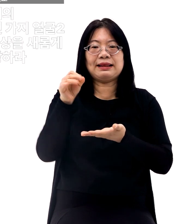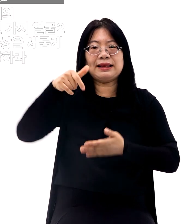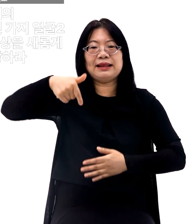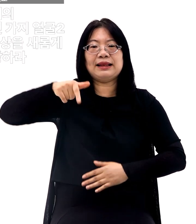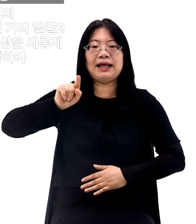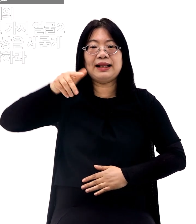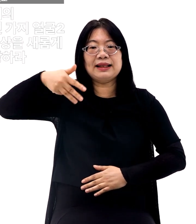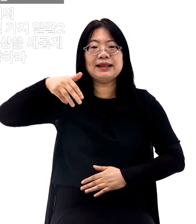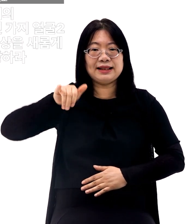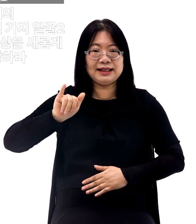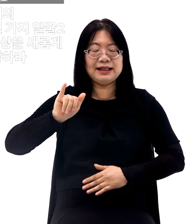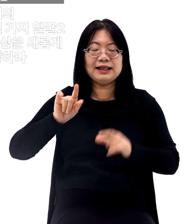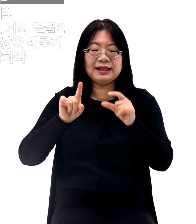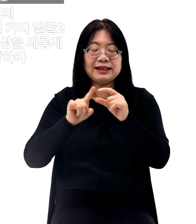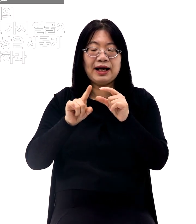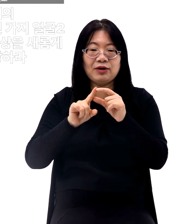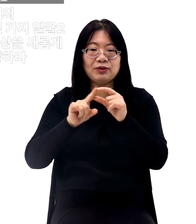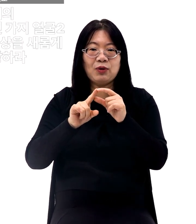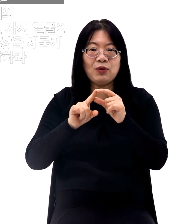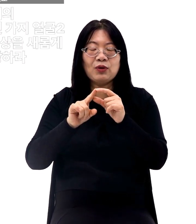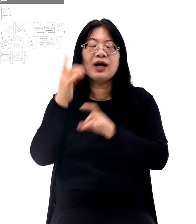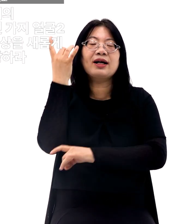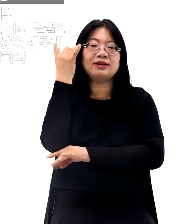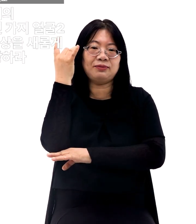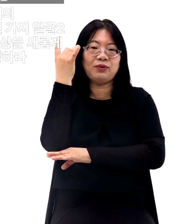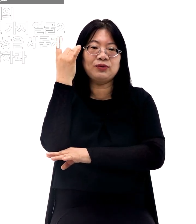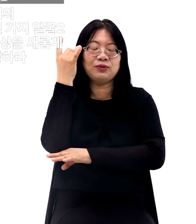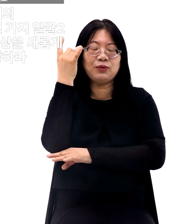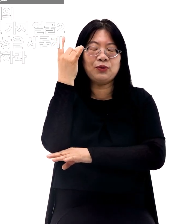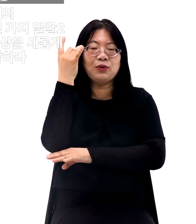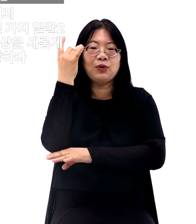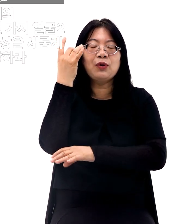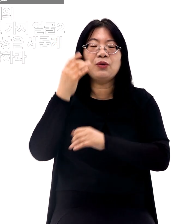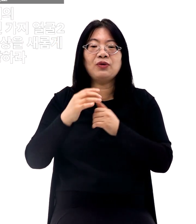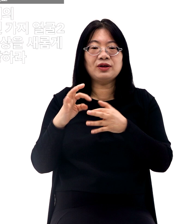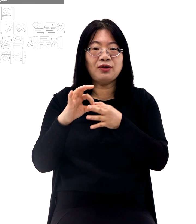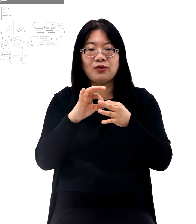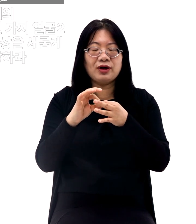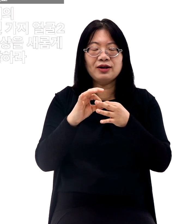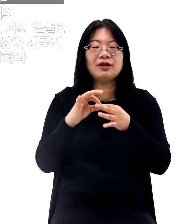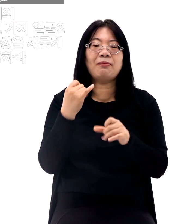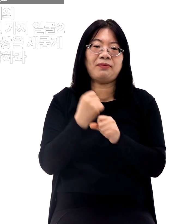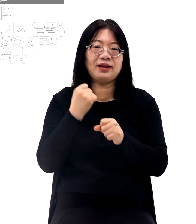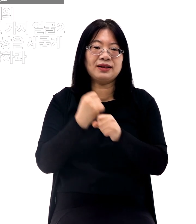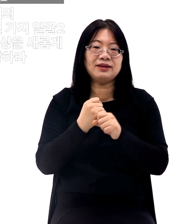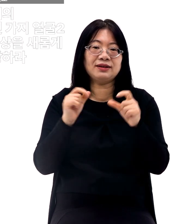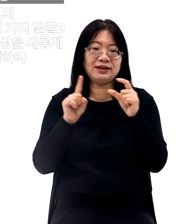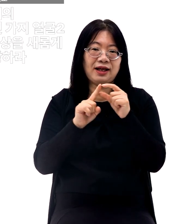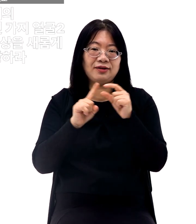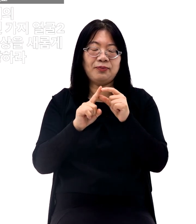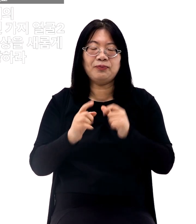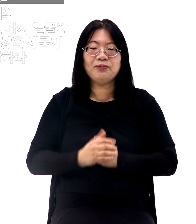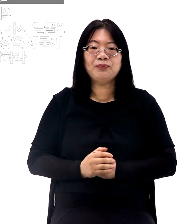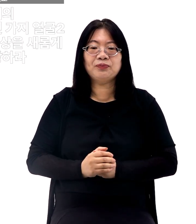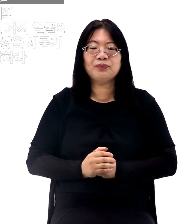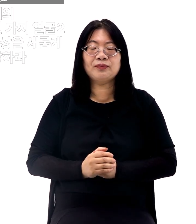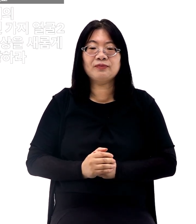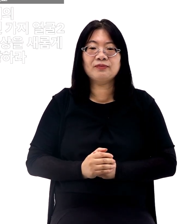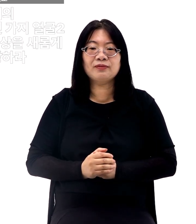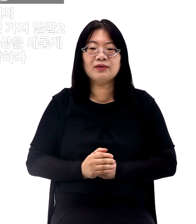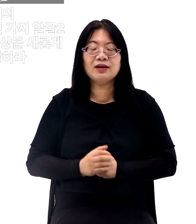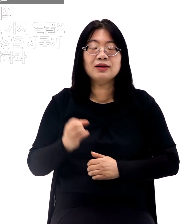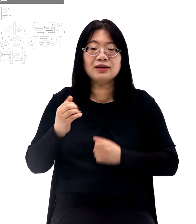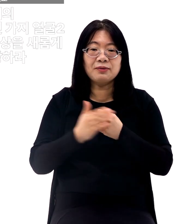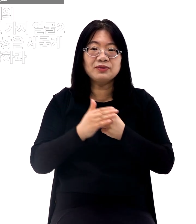단어에서 파생이 됩니다. 그러니까 예배라는 월십을 다시 한번 풀어서